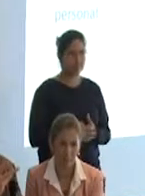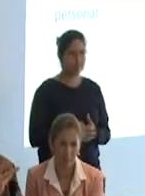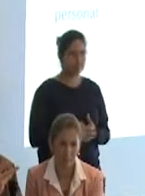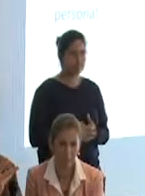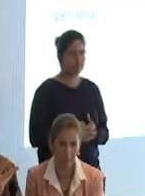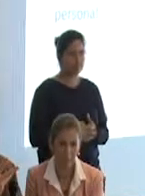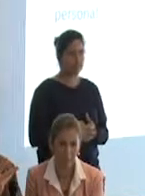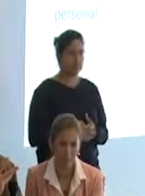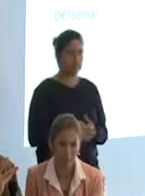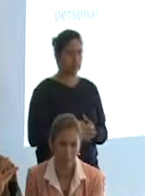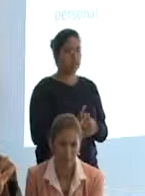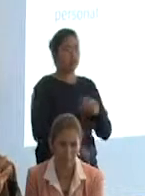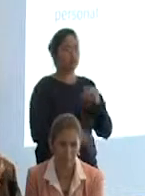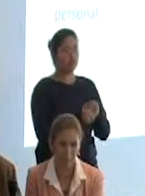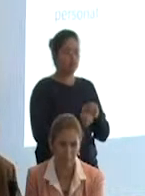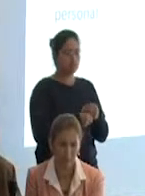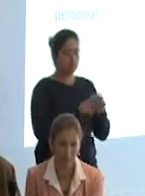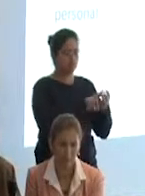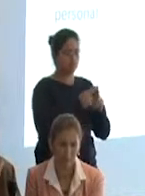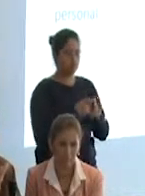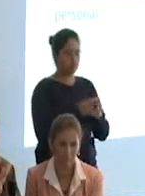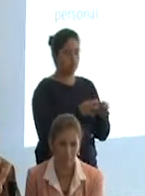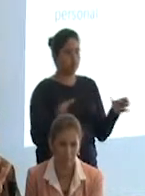Y con respecto al conjunto de la clase,